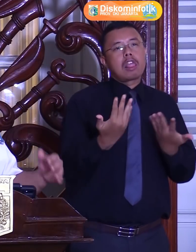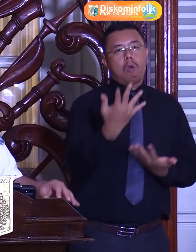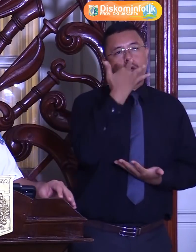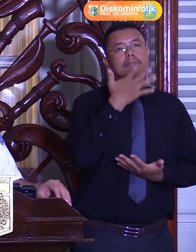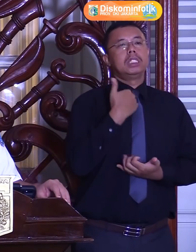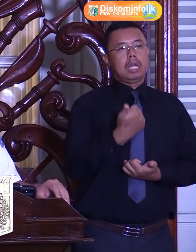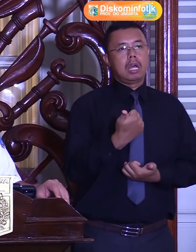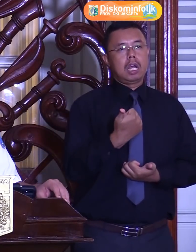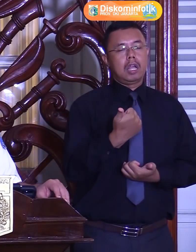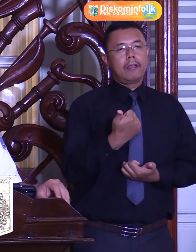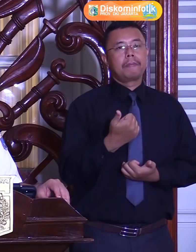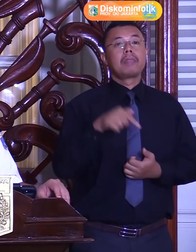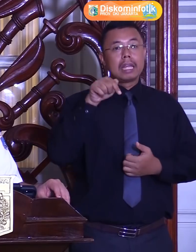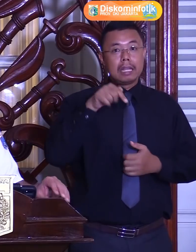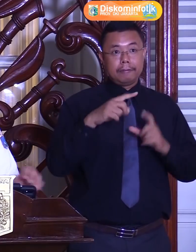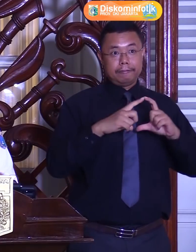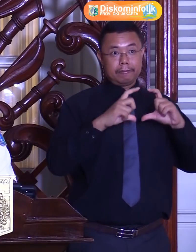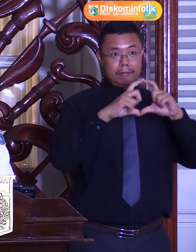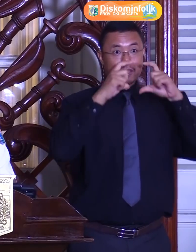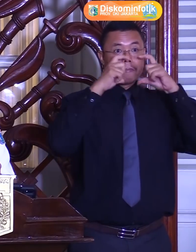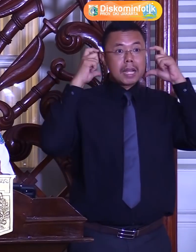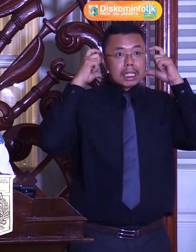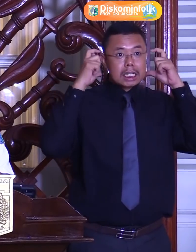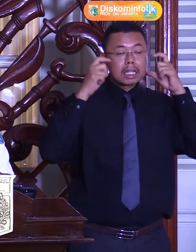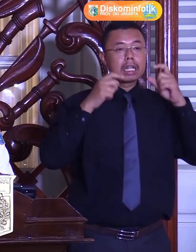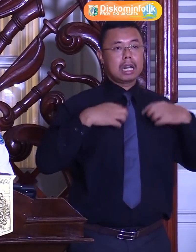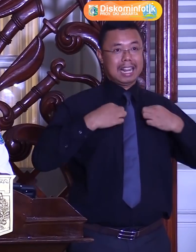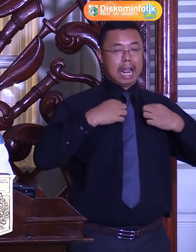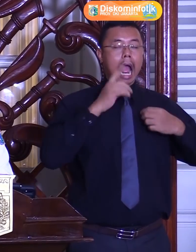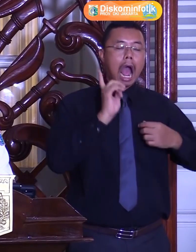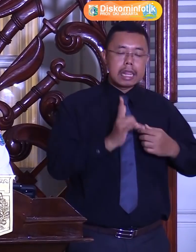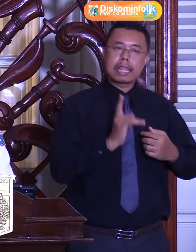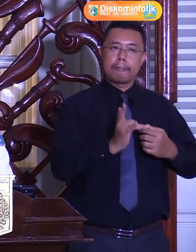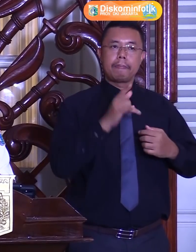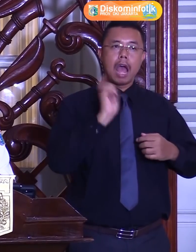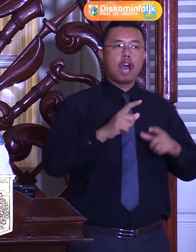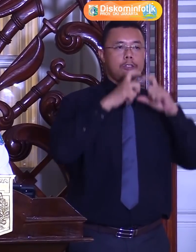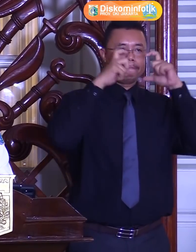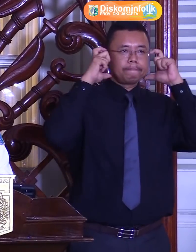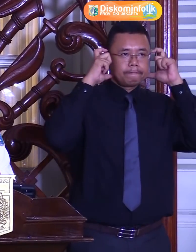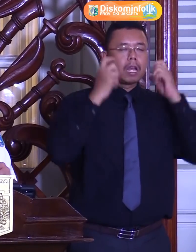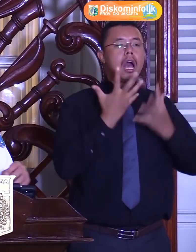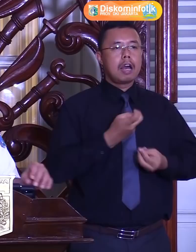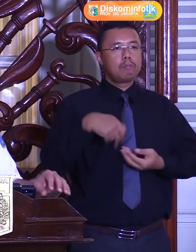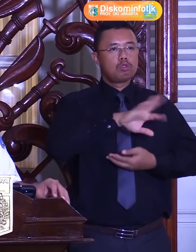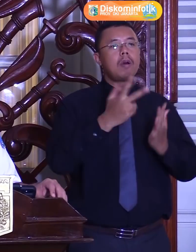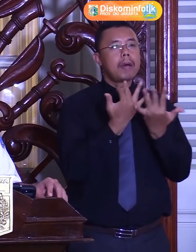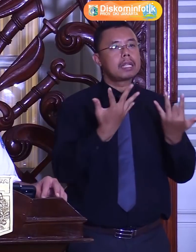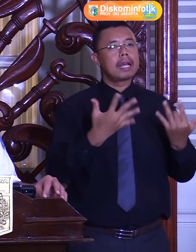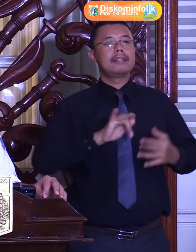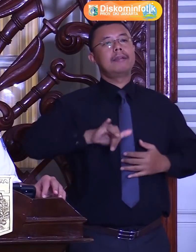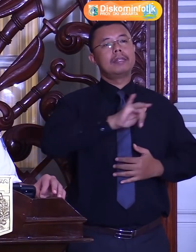tertular. Karena itu ini wajib digunakan dan saya harap seluruh masyarakat sama-sama